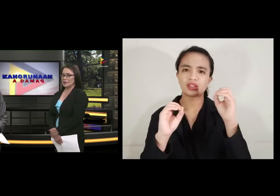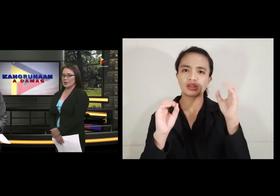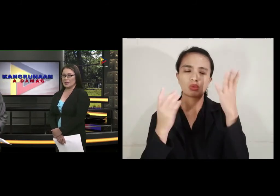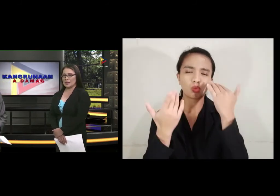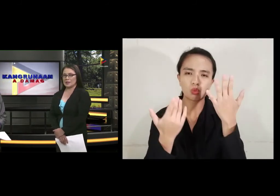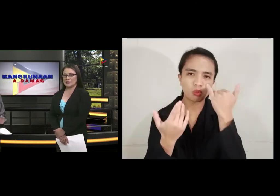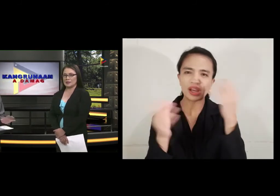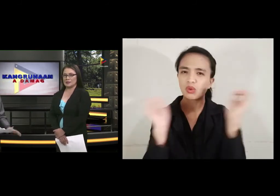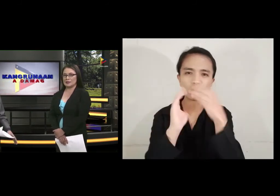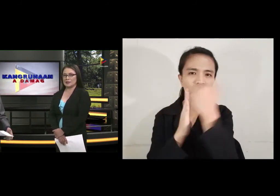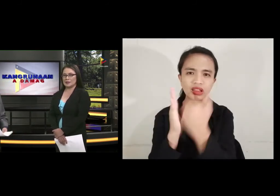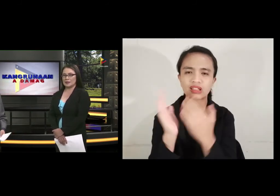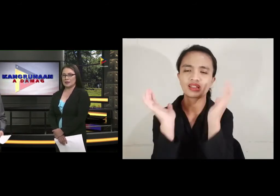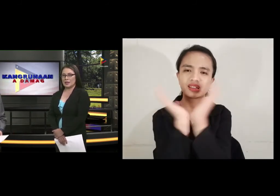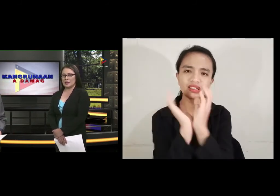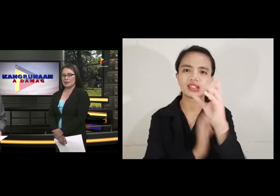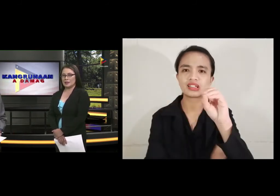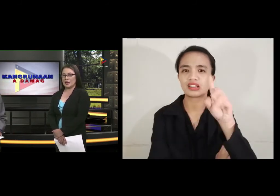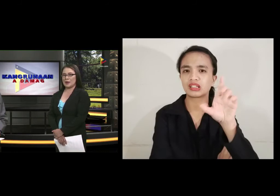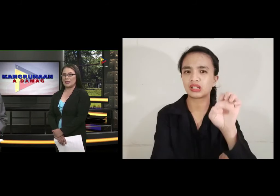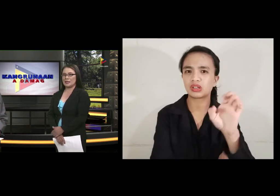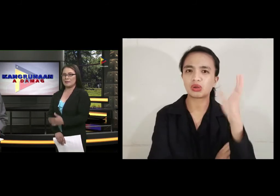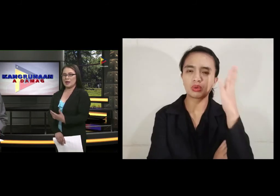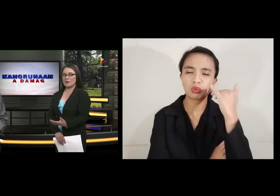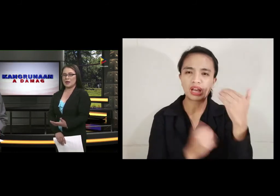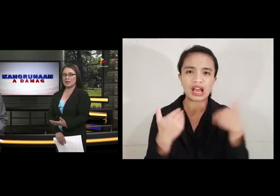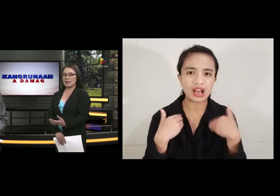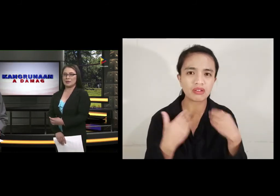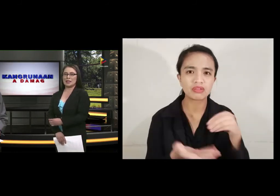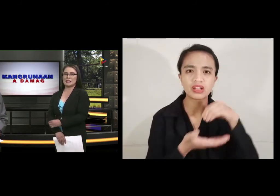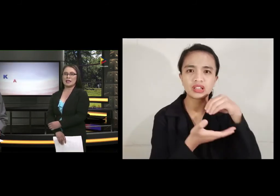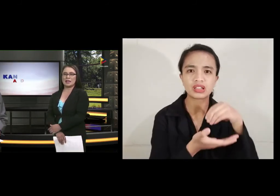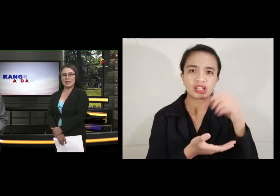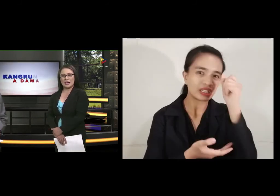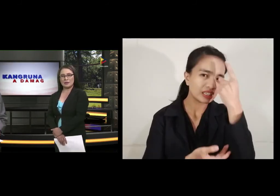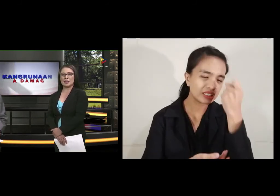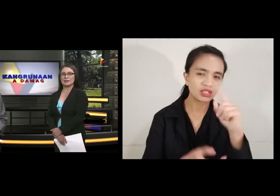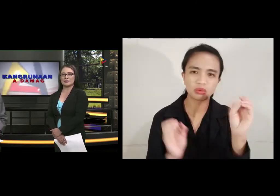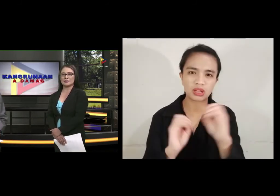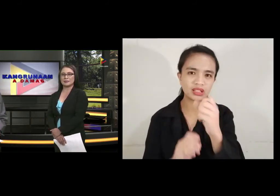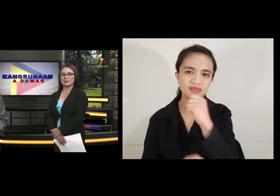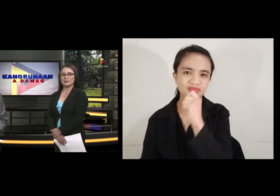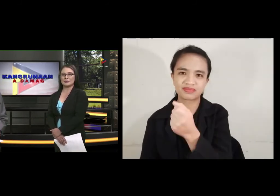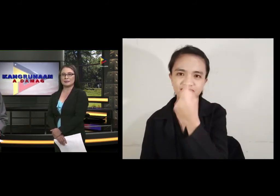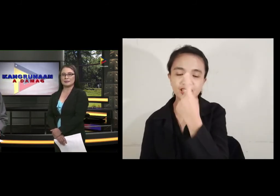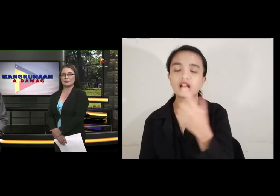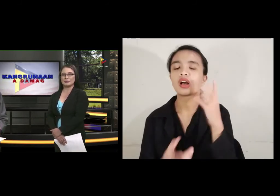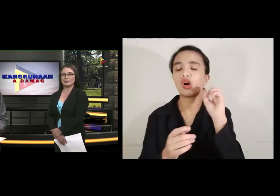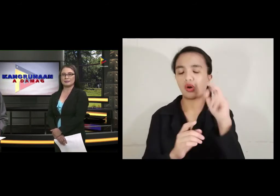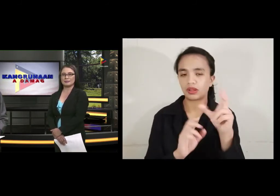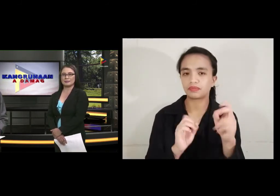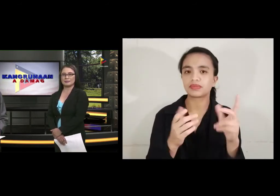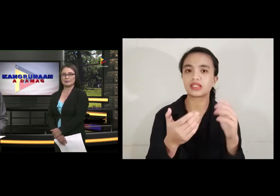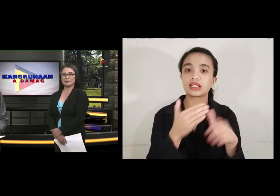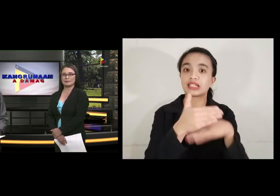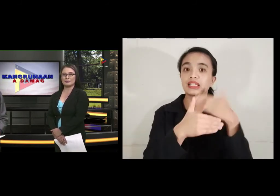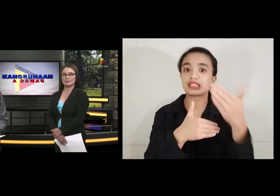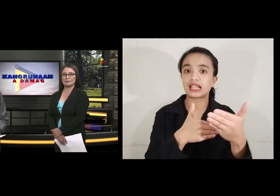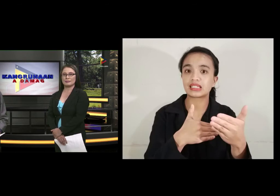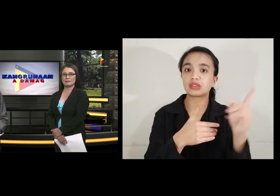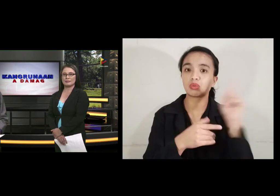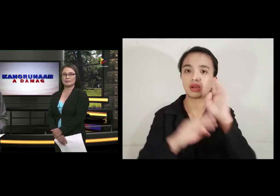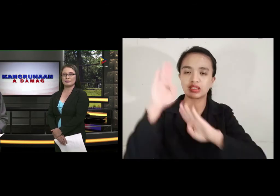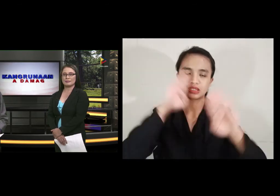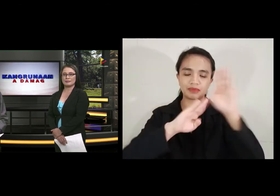awanda kami ti listaan, ti DSWD, ti Dole. Apay adati imawat, adamat lisaan nga nakaawat. Huwag garot, iso nga padaanan nyo apo,